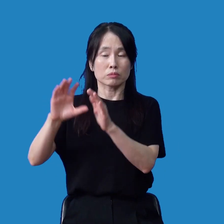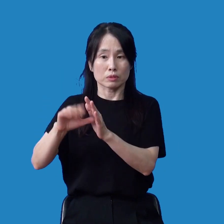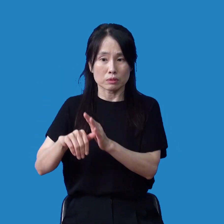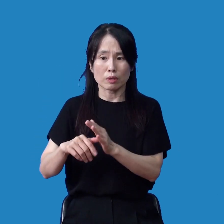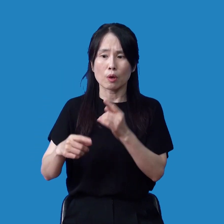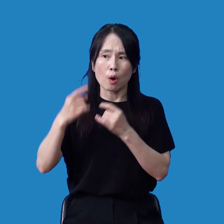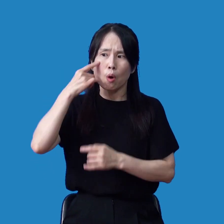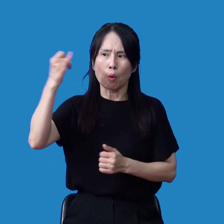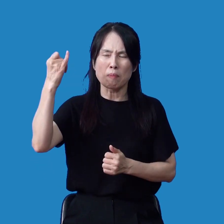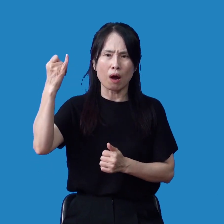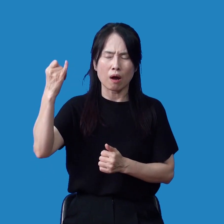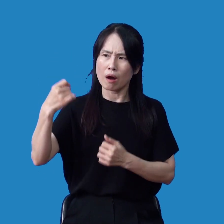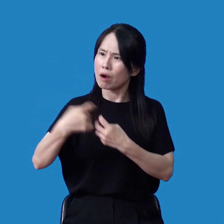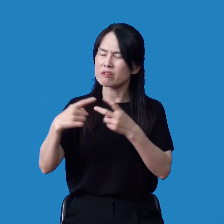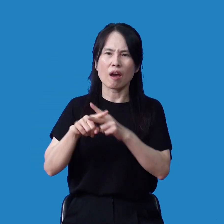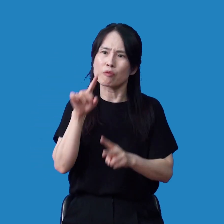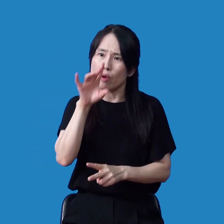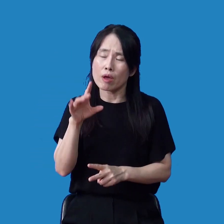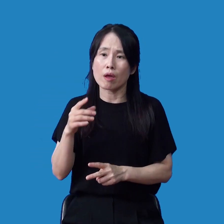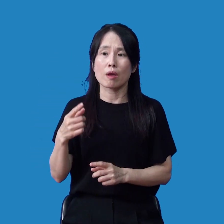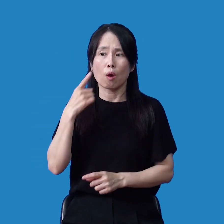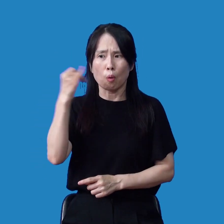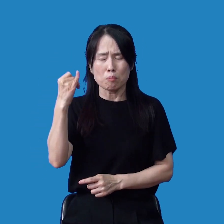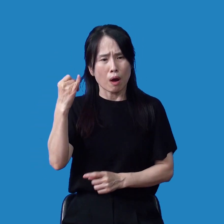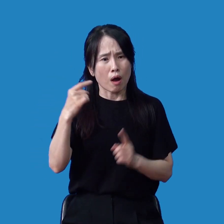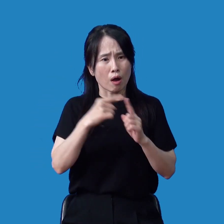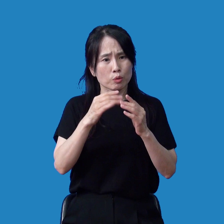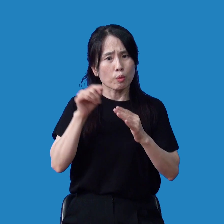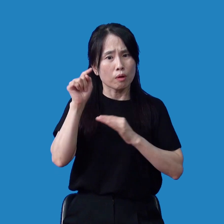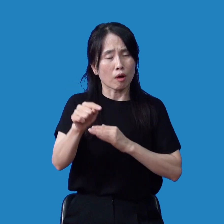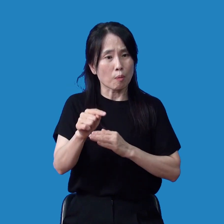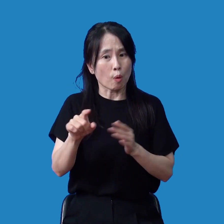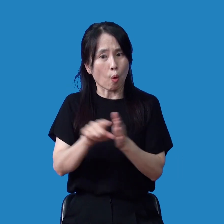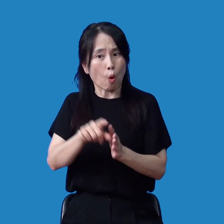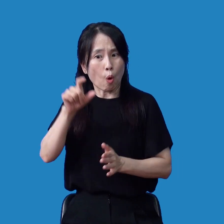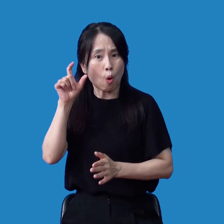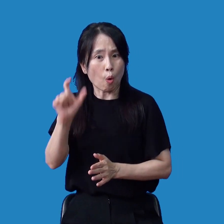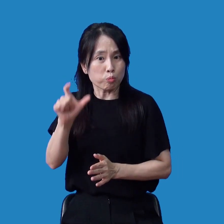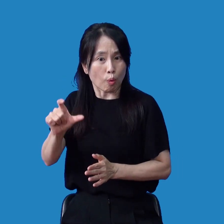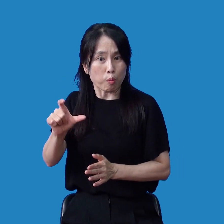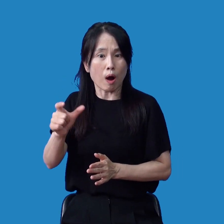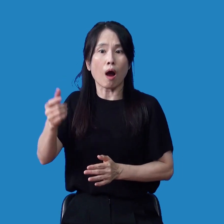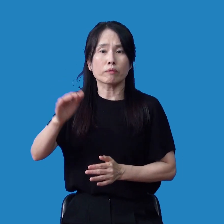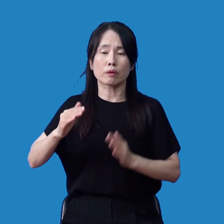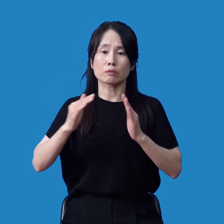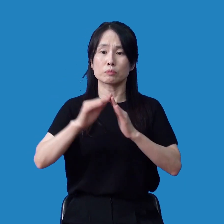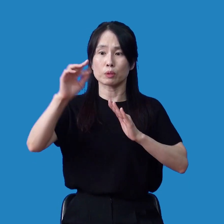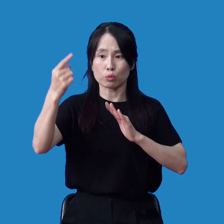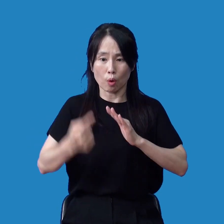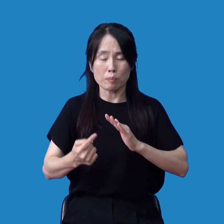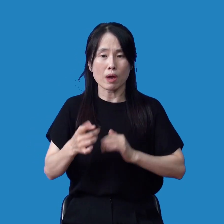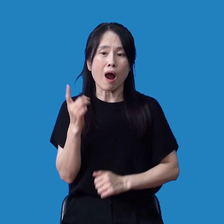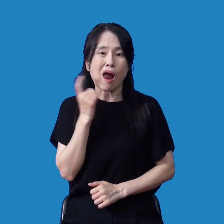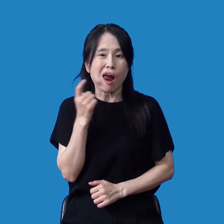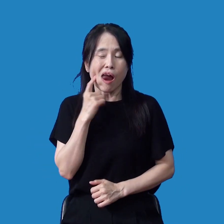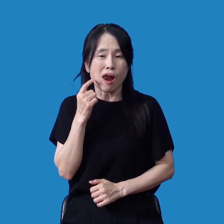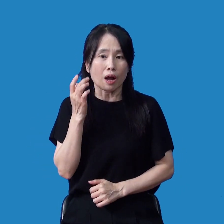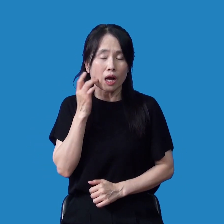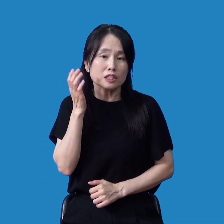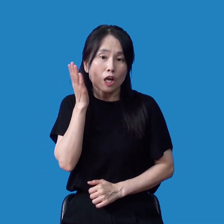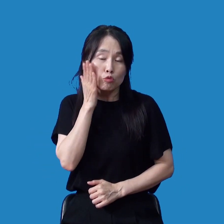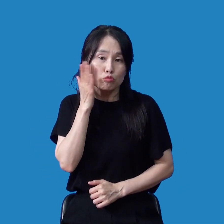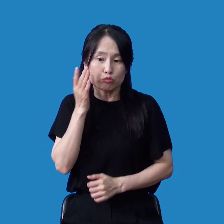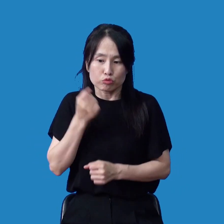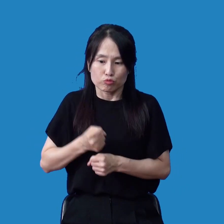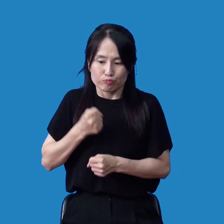가면 믿음 좋은 집사님으로 통하는데 집에만 오면 가짜 꿀을 만듭니다. 그것도 찬송을 불러가면서